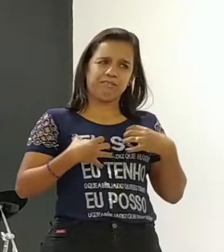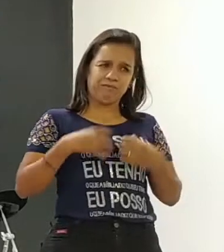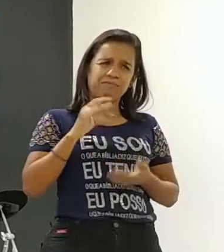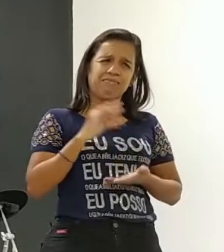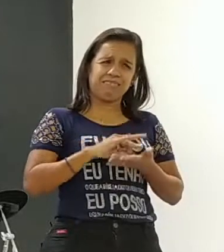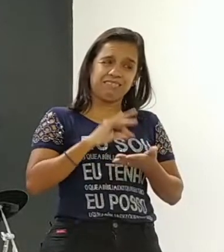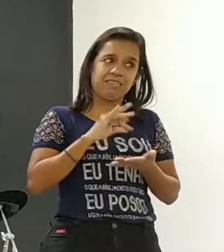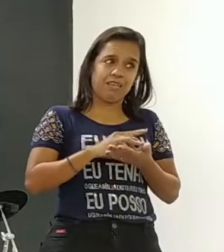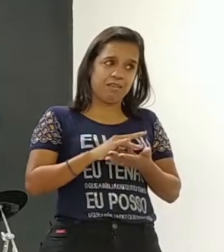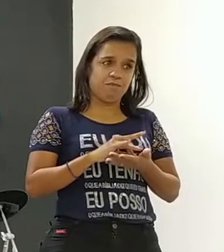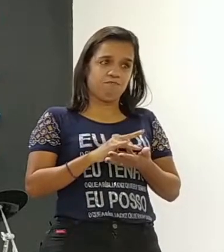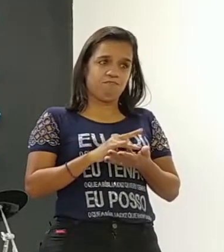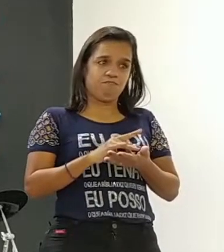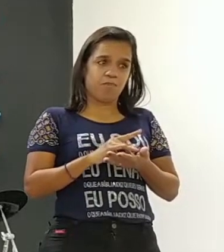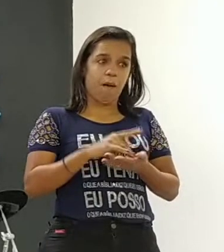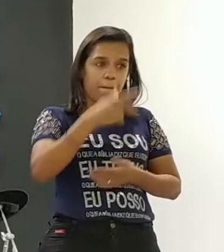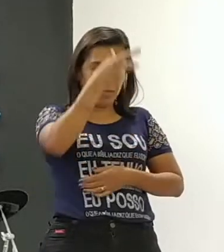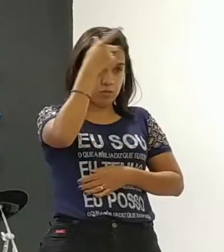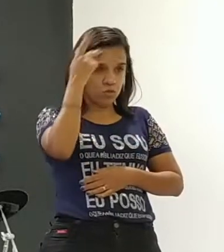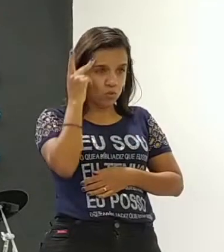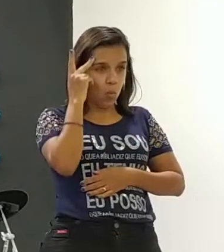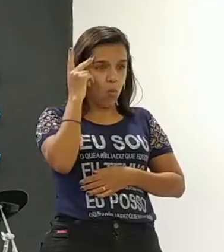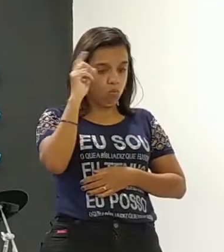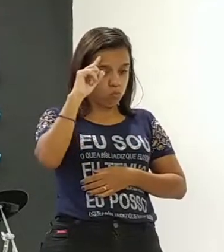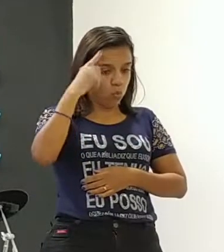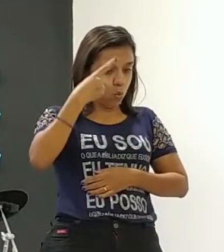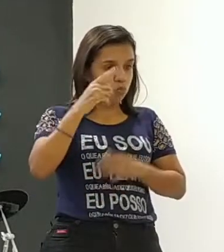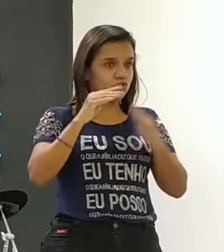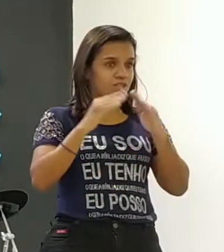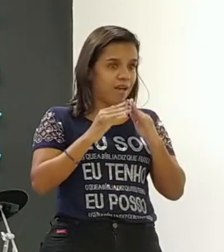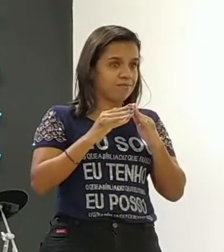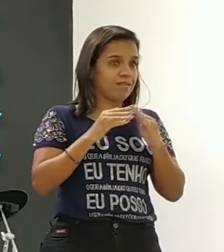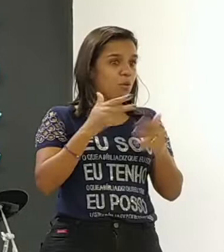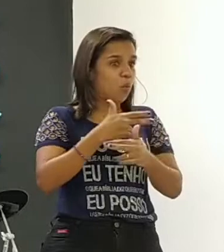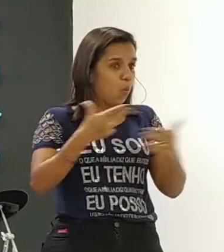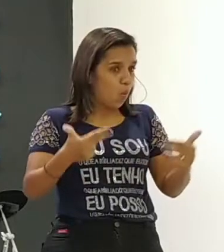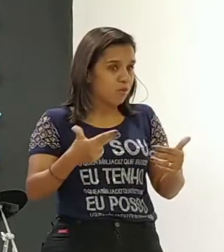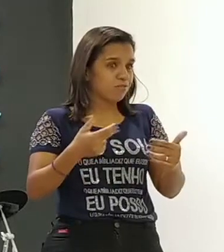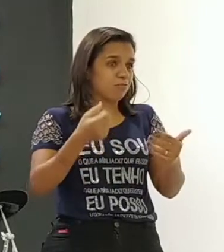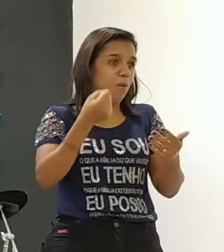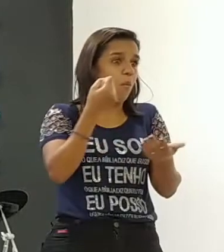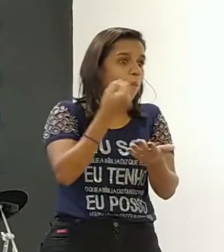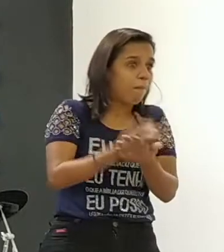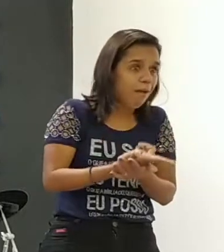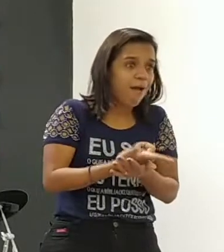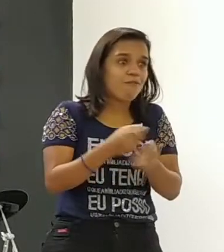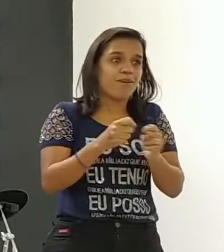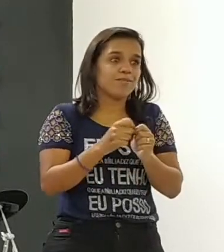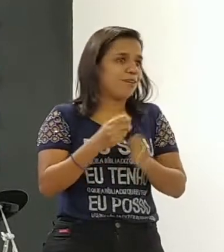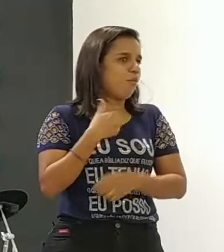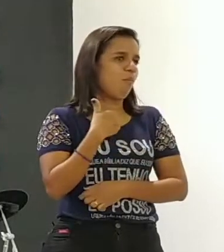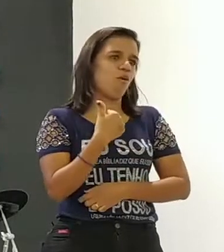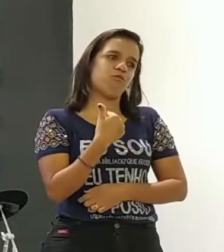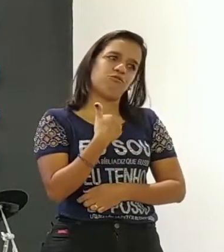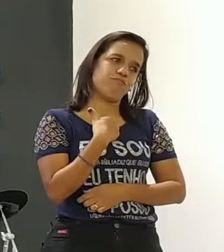um chefe de casa ficar angustiado? É você saber que tem coisas financeiras para fazer e você não